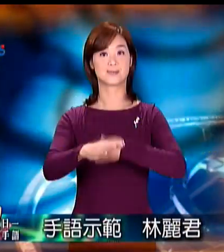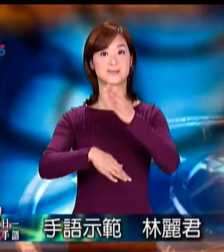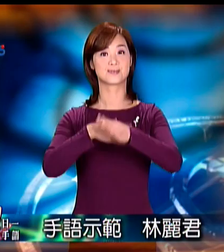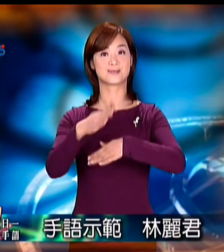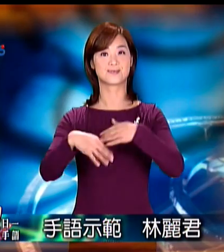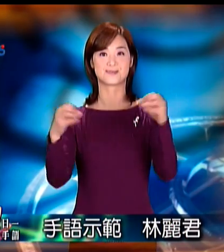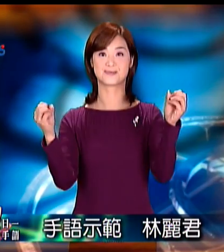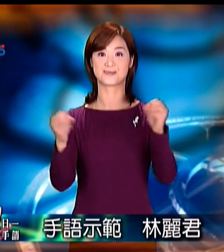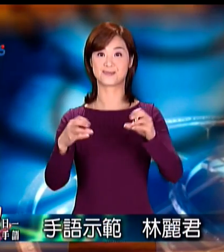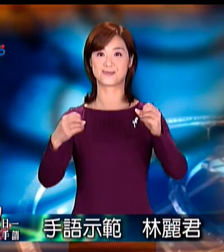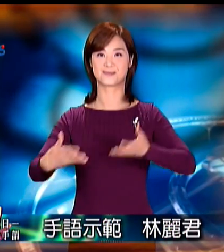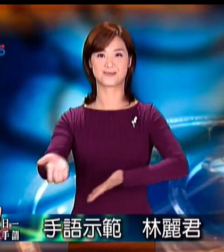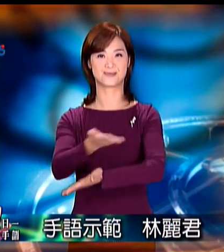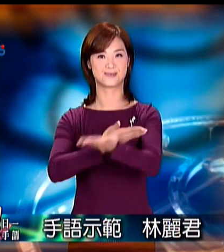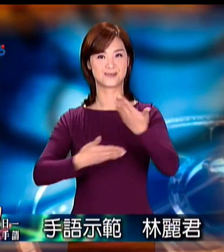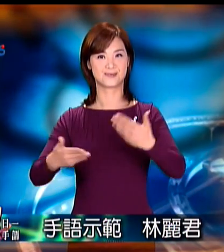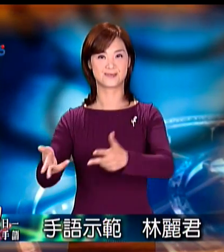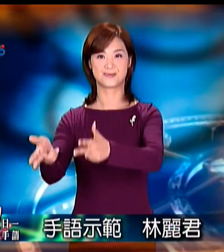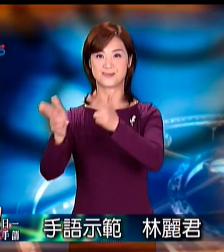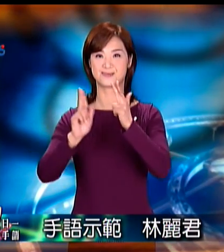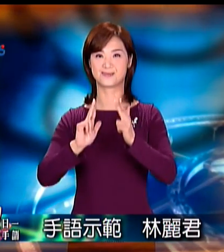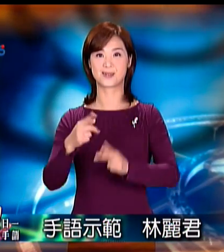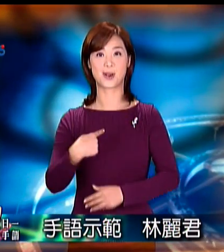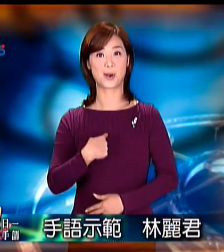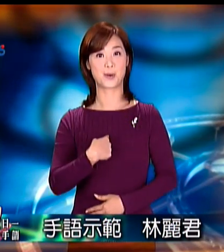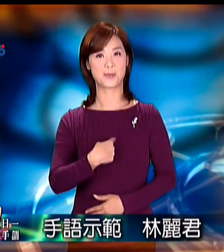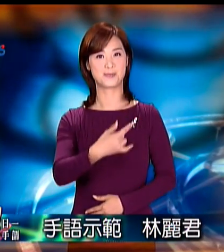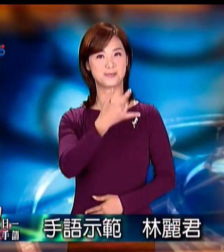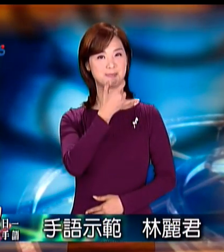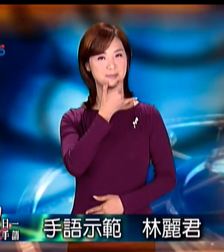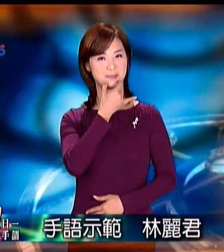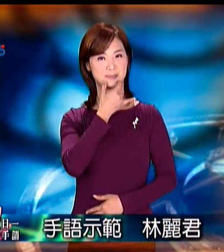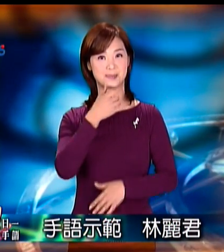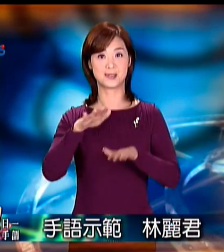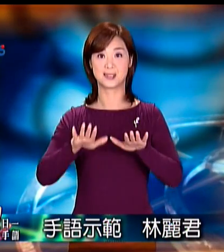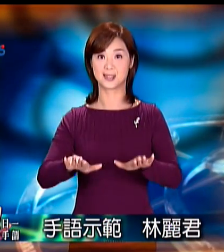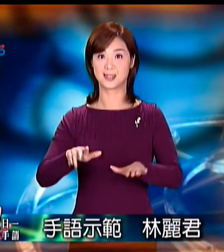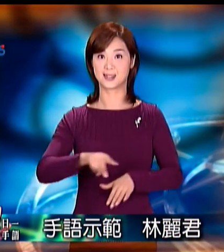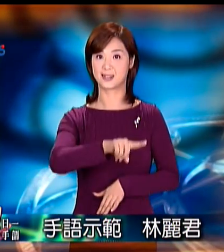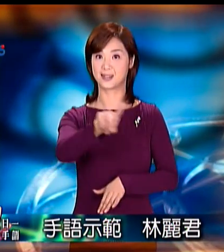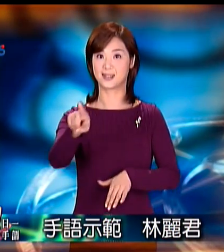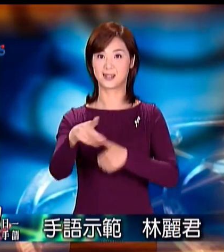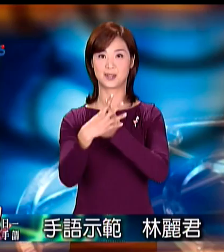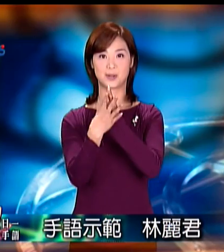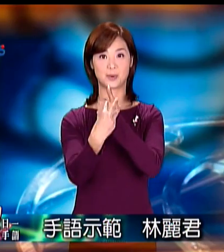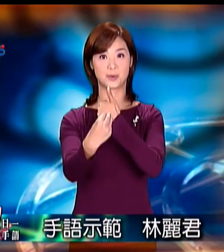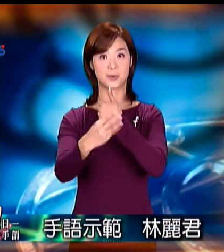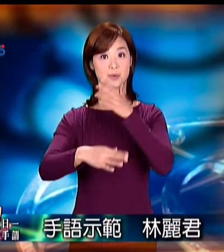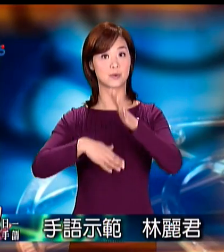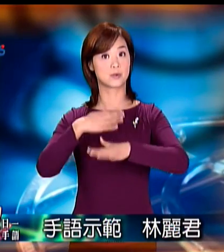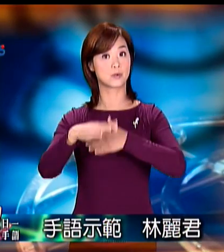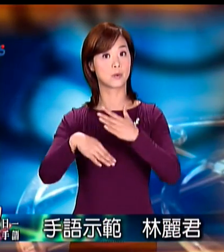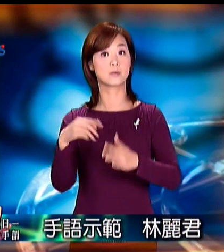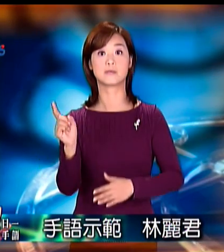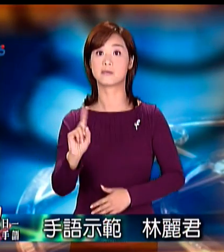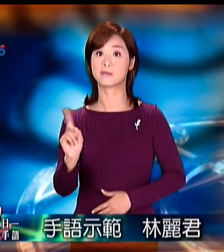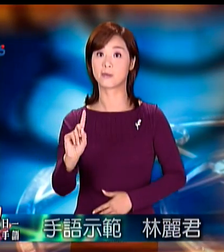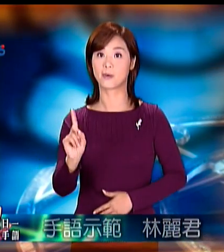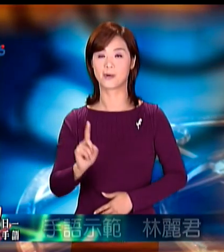动动双手，搭起无声的桥梁。我是林丽君，今天我们要来学跟生活有关的手